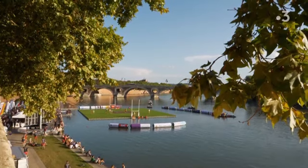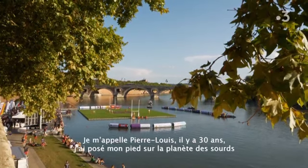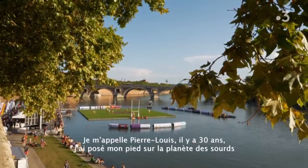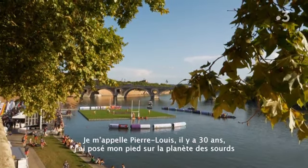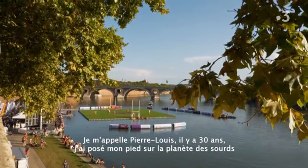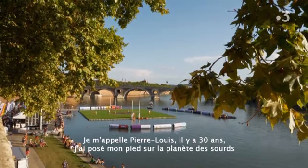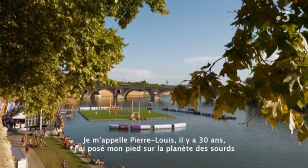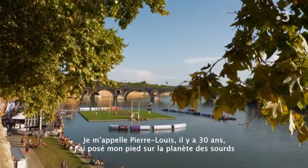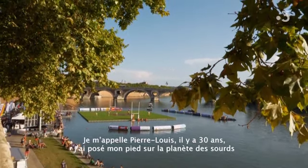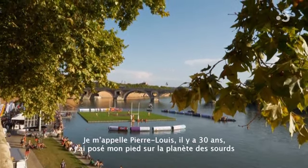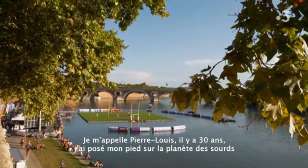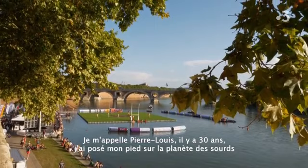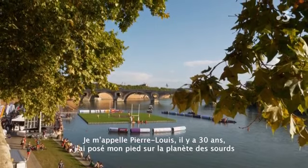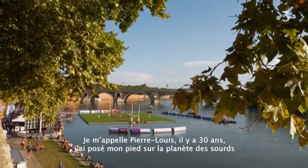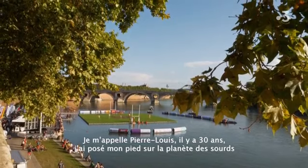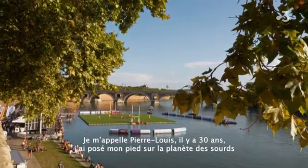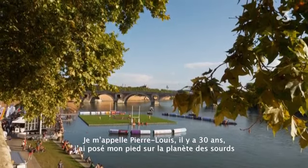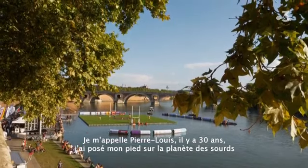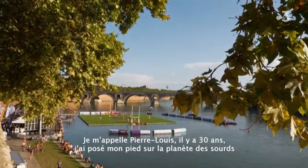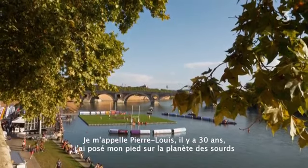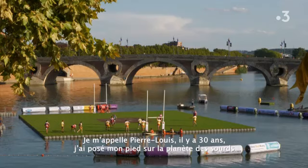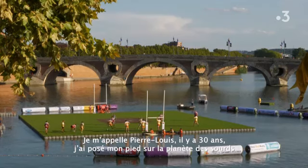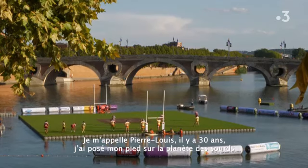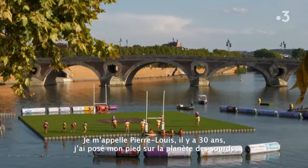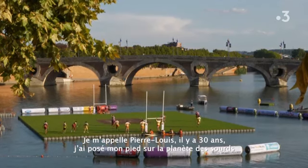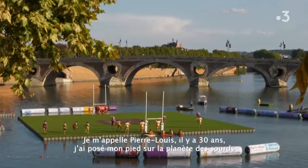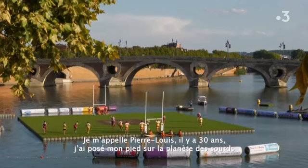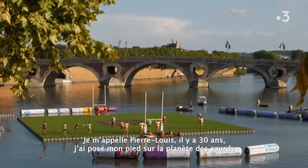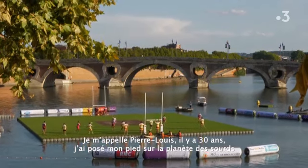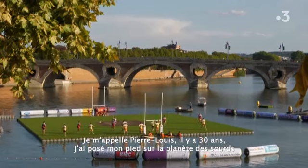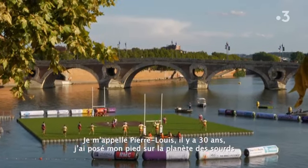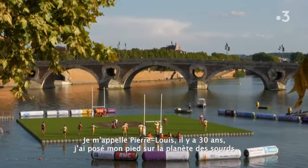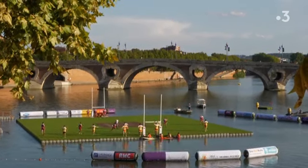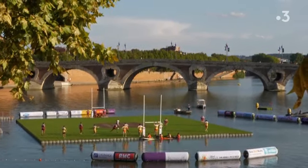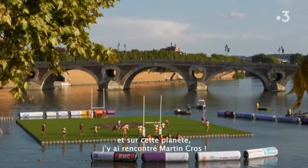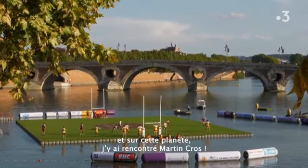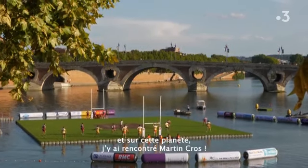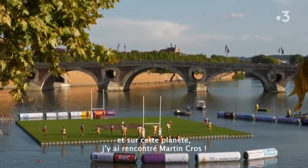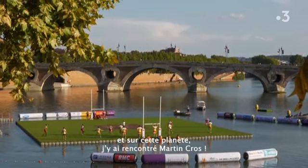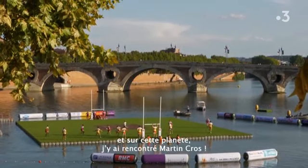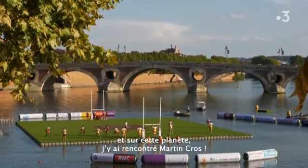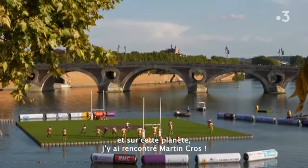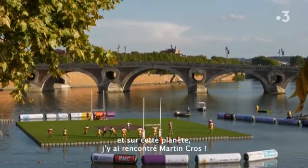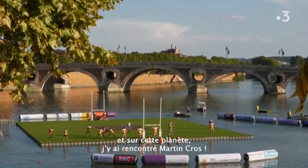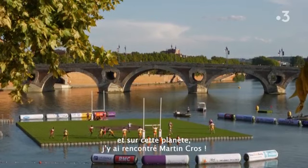Je m'appelle Pierre-Louis. Il y a 30 ans de cela, j'ai posé mon pied sur la planète des sourds. Et sur cette planète, j'ai rencontré Martin